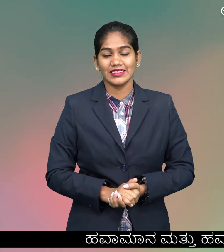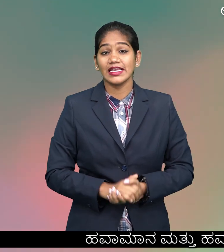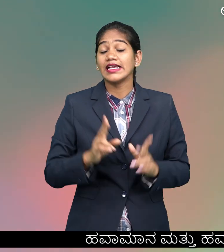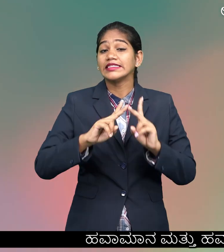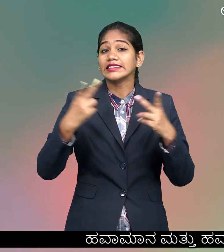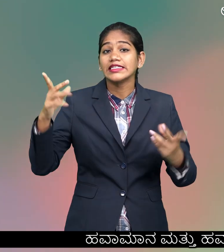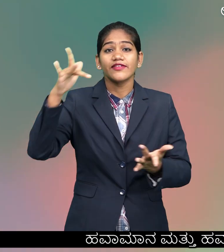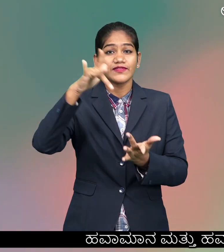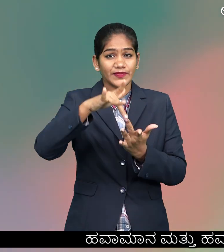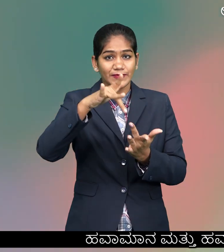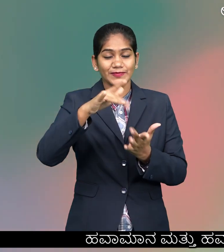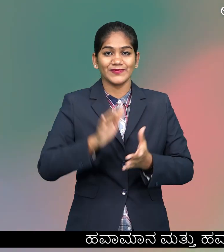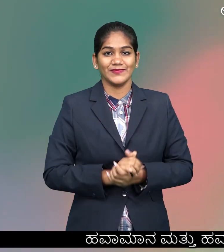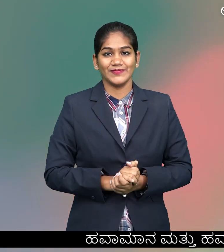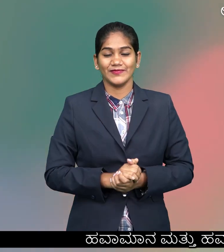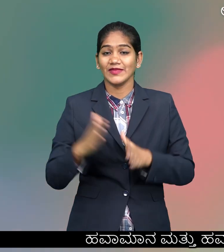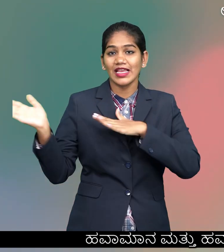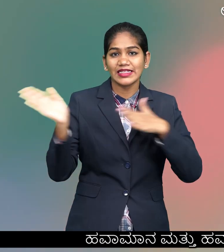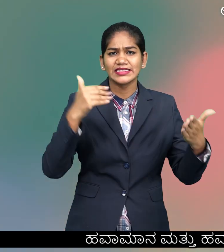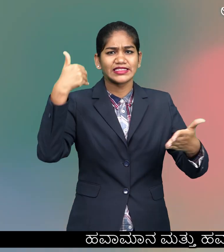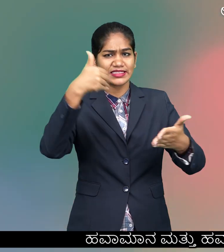ಹವಾಮಾನ ಮತ್ತು ಹವಾಮಾನದ ನಡುವಿನ ವ್ಯತ್ಯಾಸಗಳು,